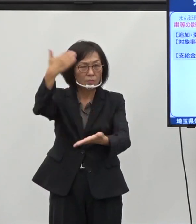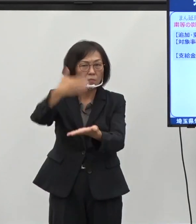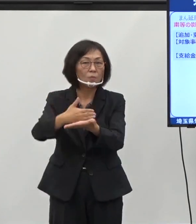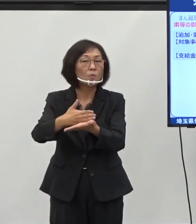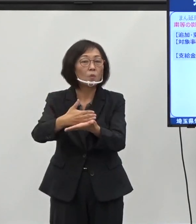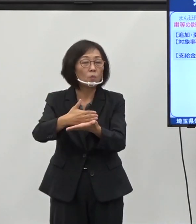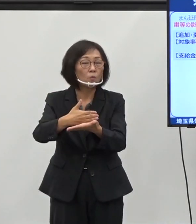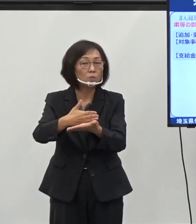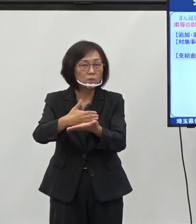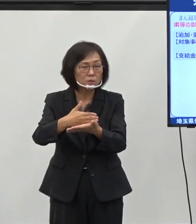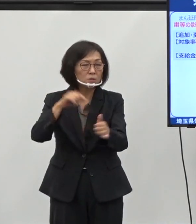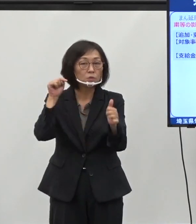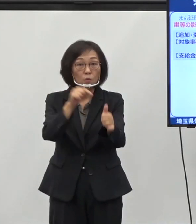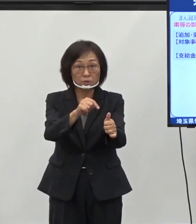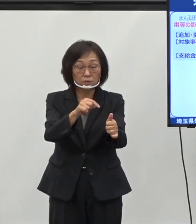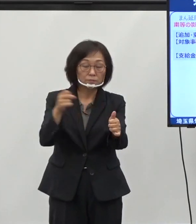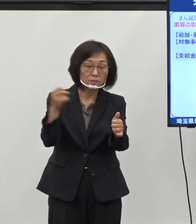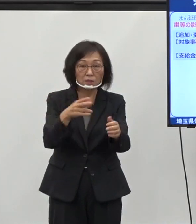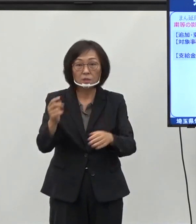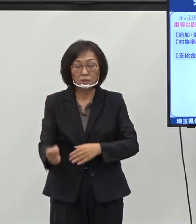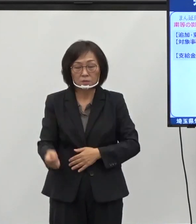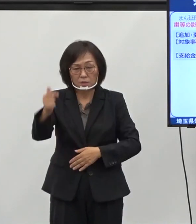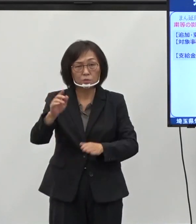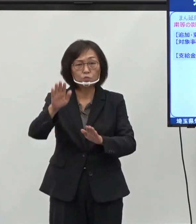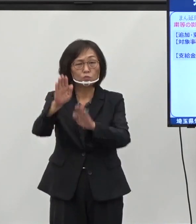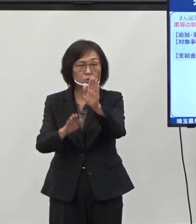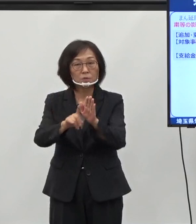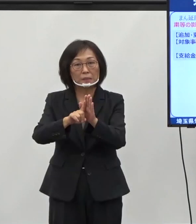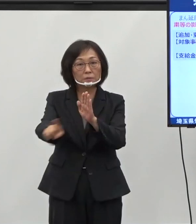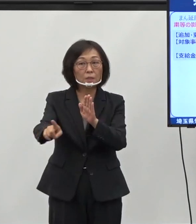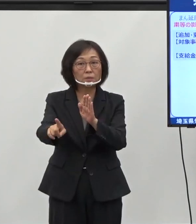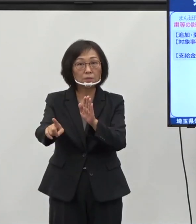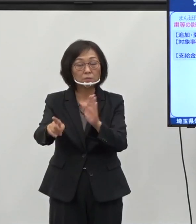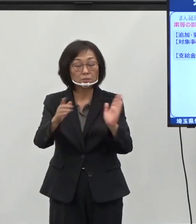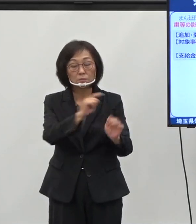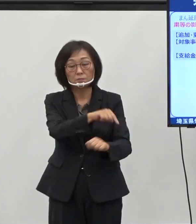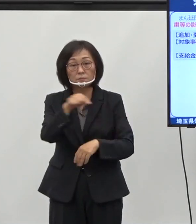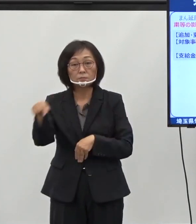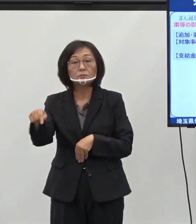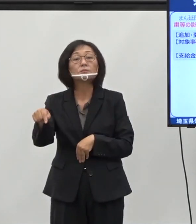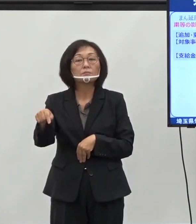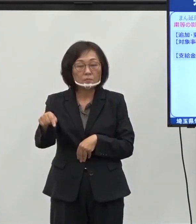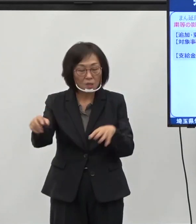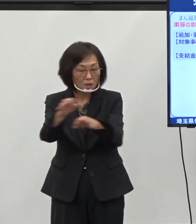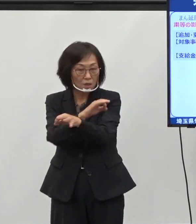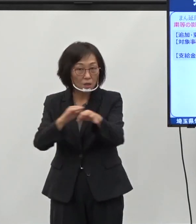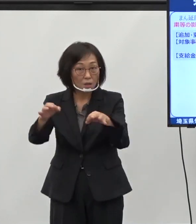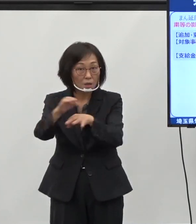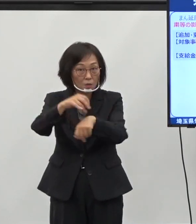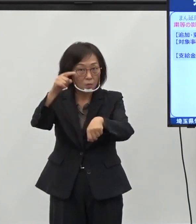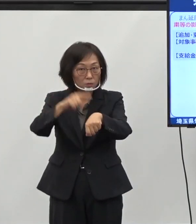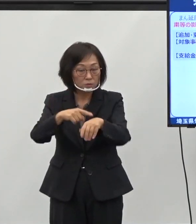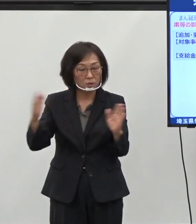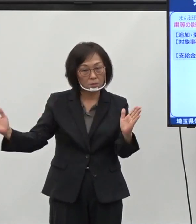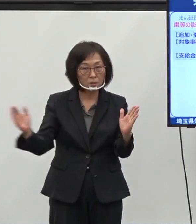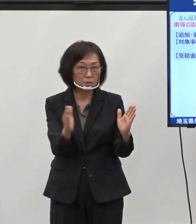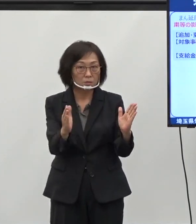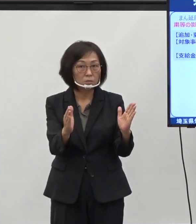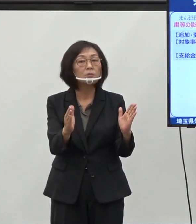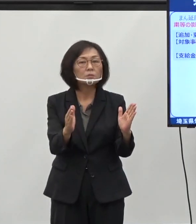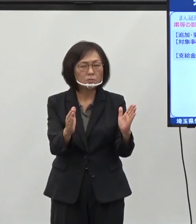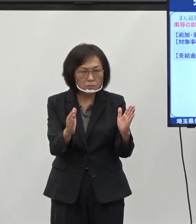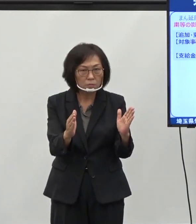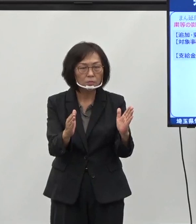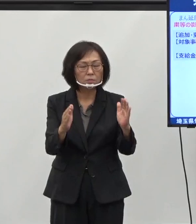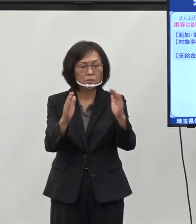しくは緊急事態宣言措置に伴い、飲食店の営業時間の短縮や不要